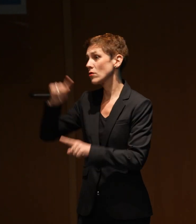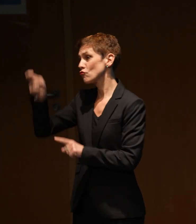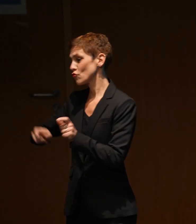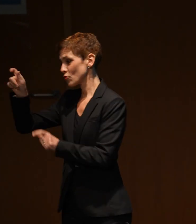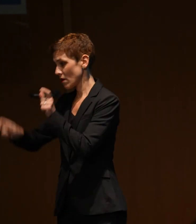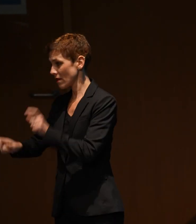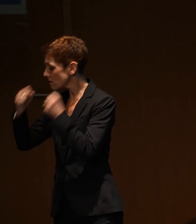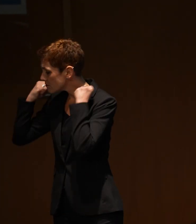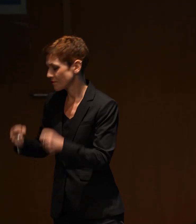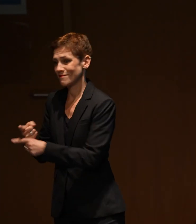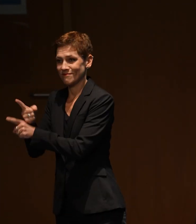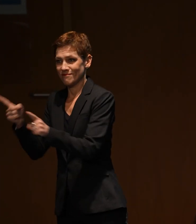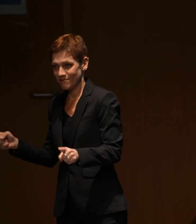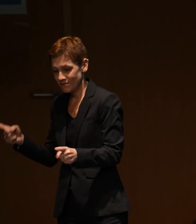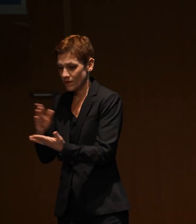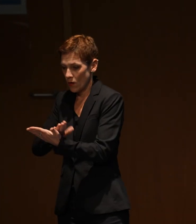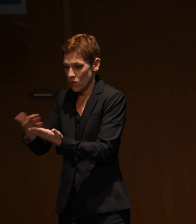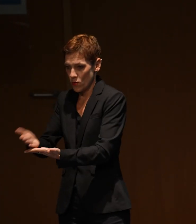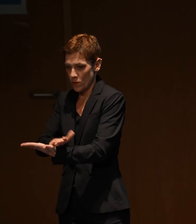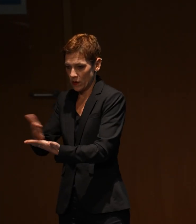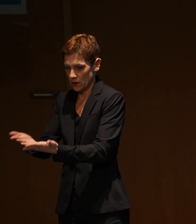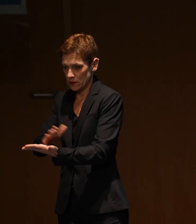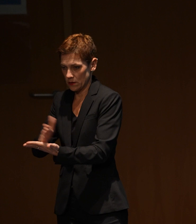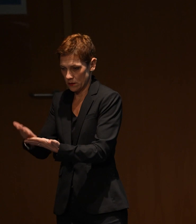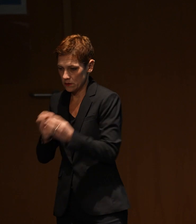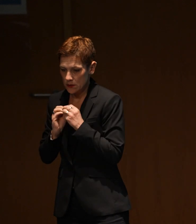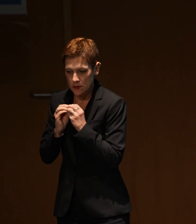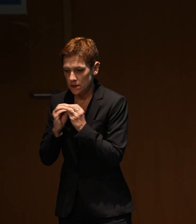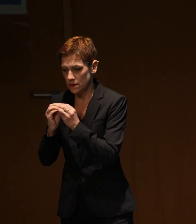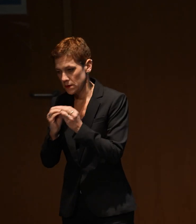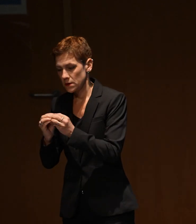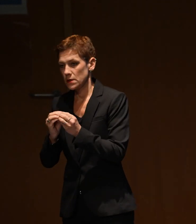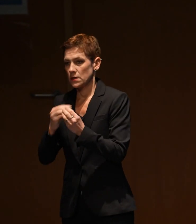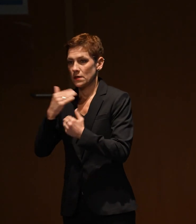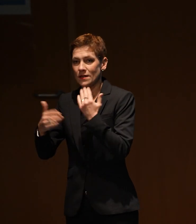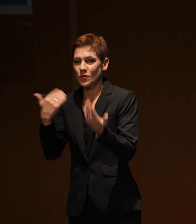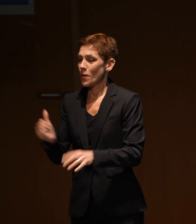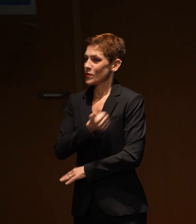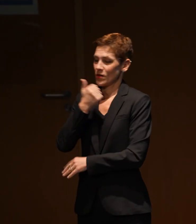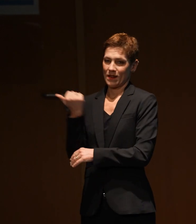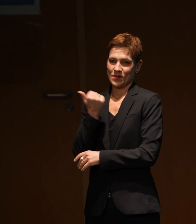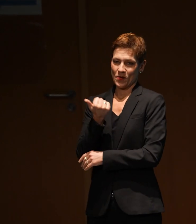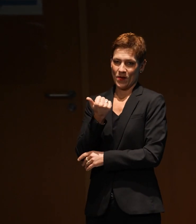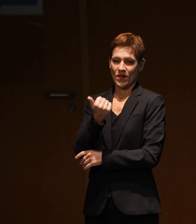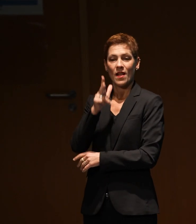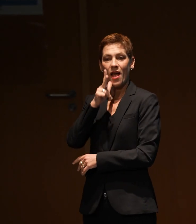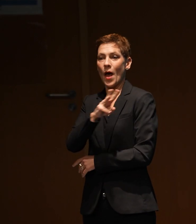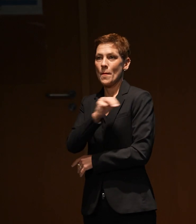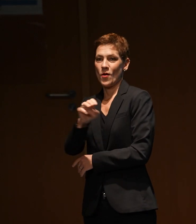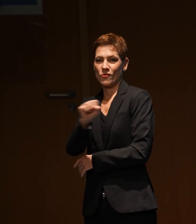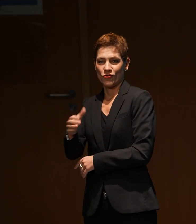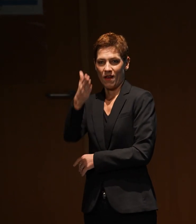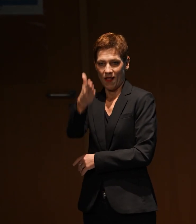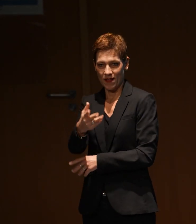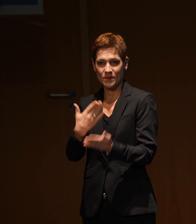Studierende. Und vor dem Hintergrund finde ich es ganz besonders toll, dass Sie, Herr Müller-Stahl, dieses Projekt mit dem Bild